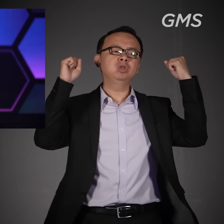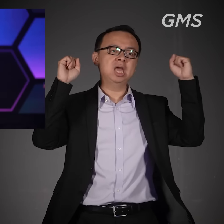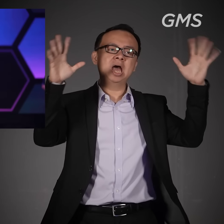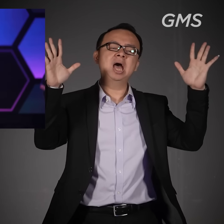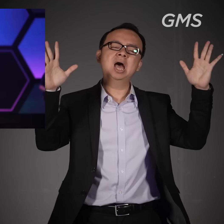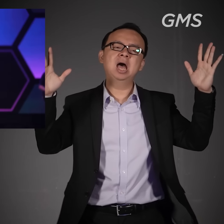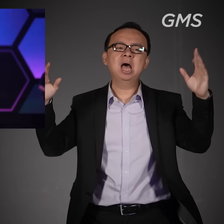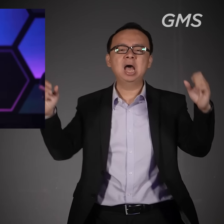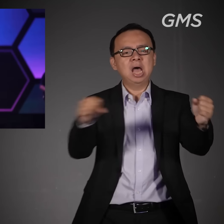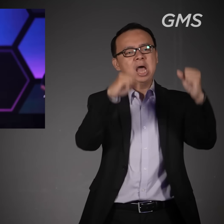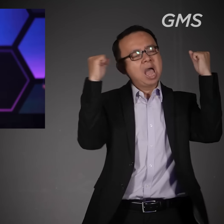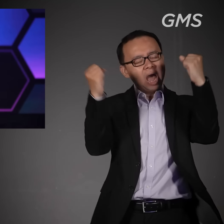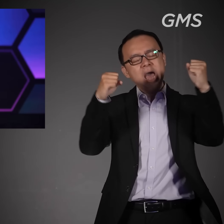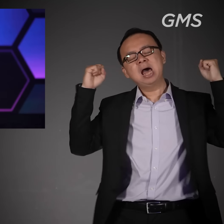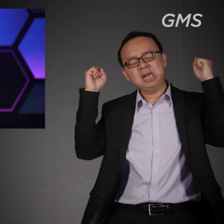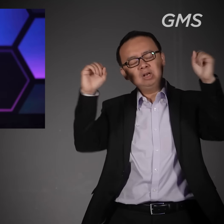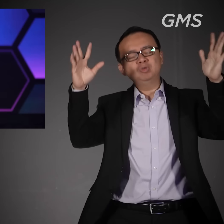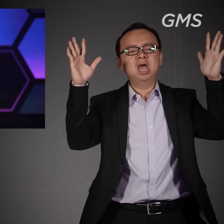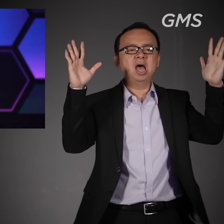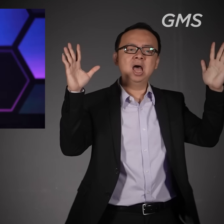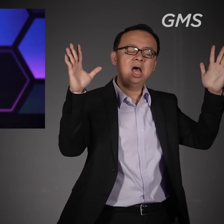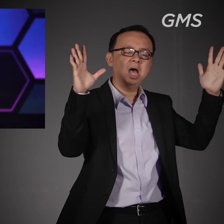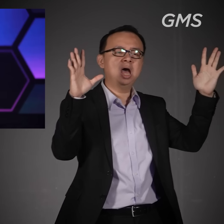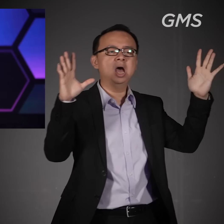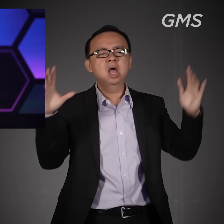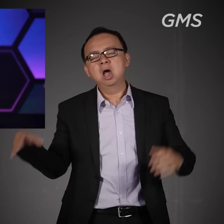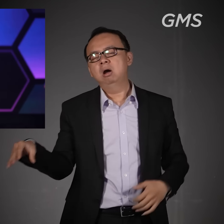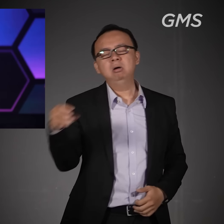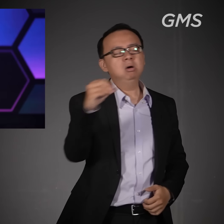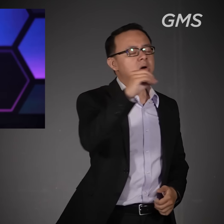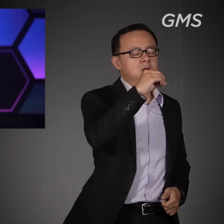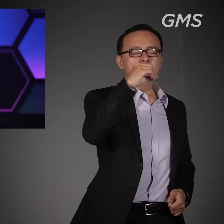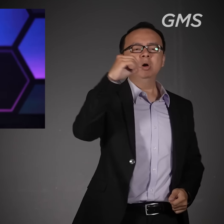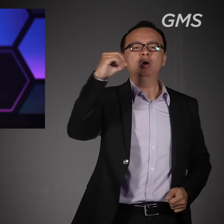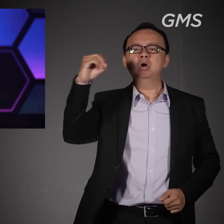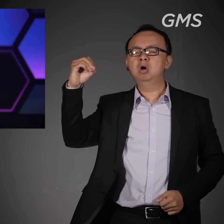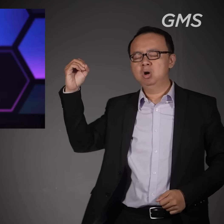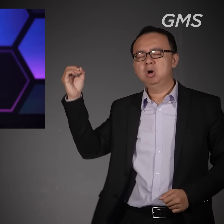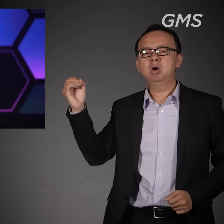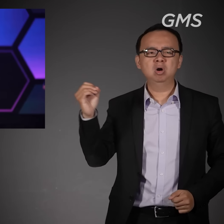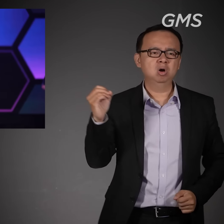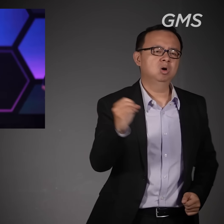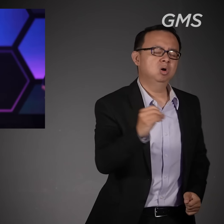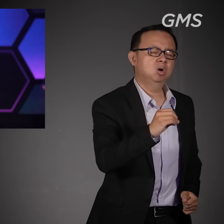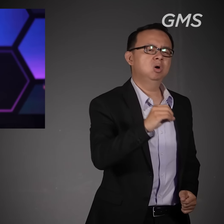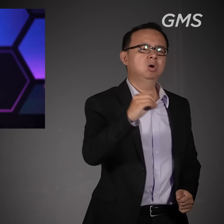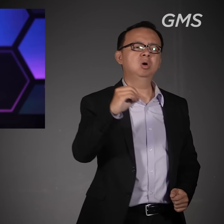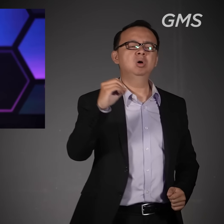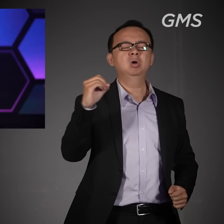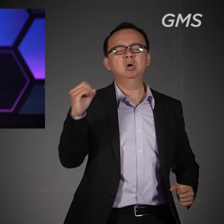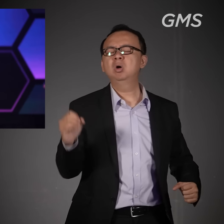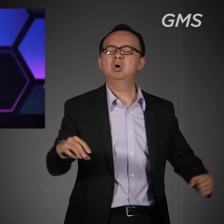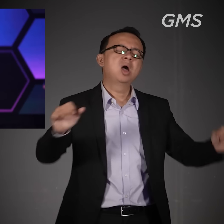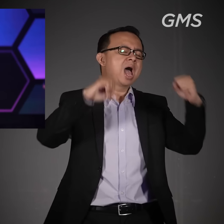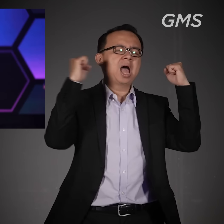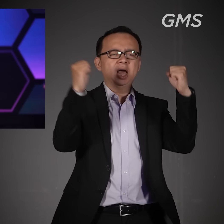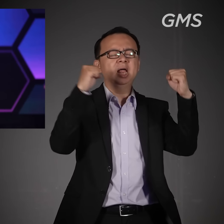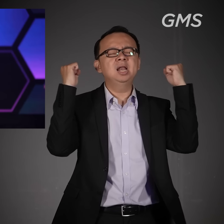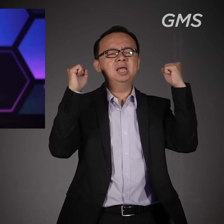maya sananamo. Orang maya sanana maya ramata kamaya ramata